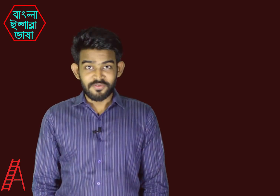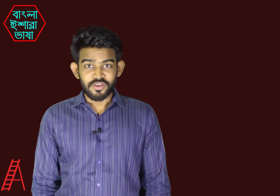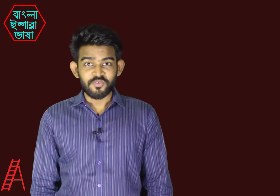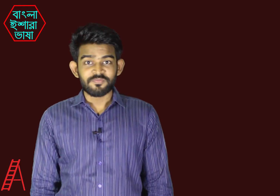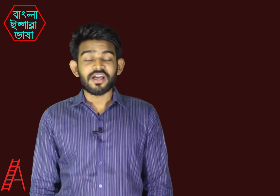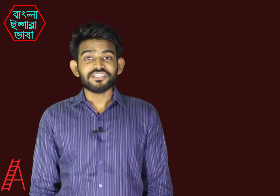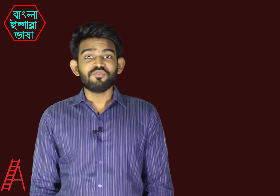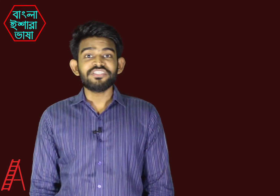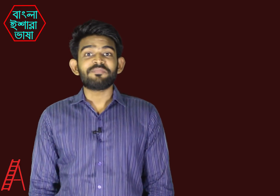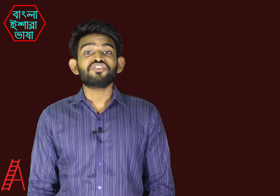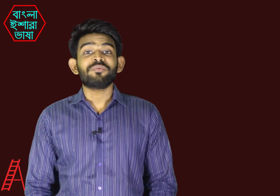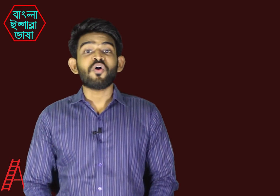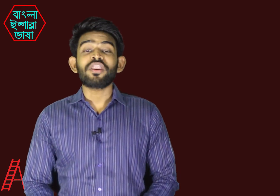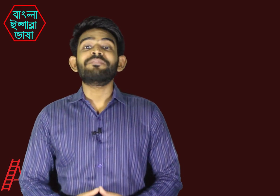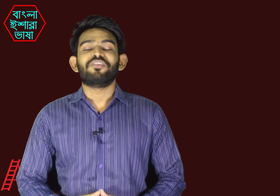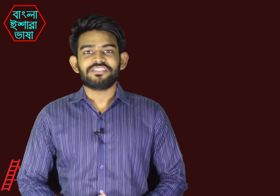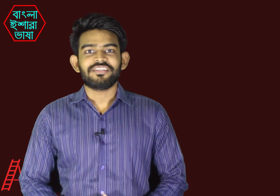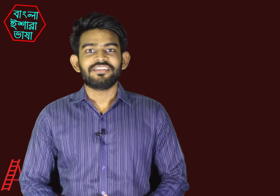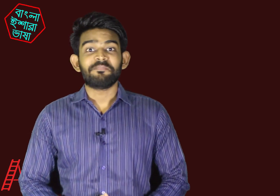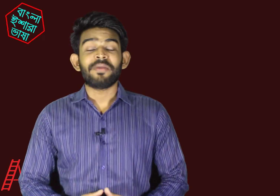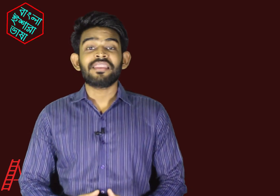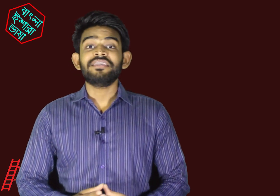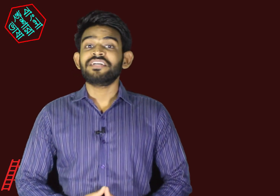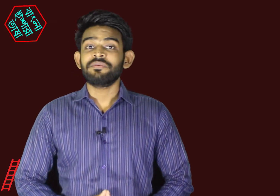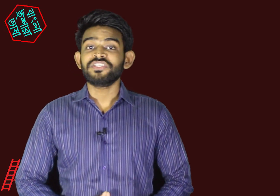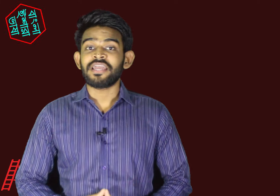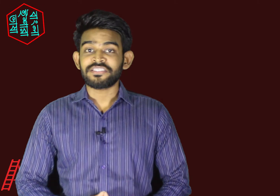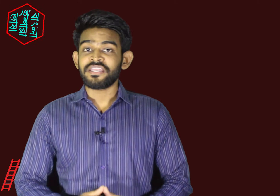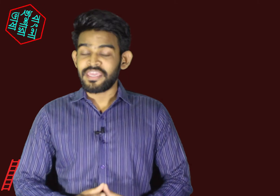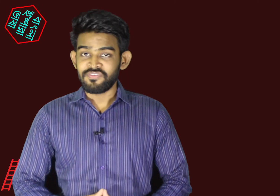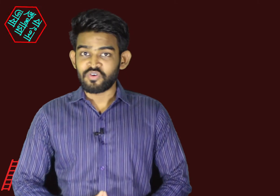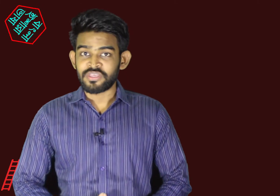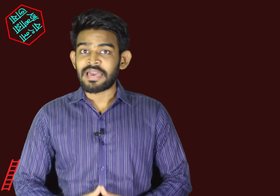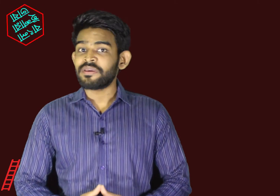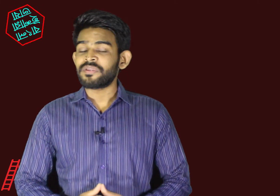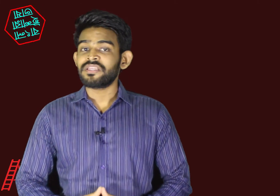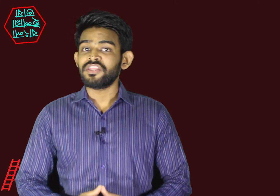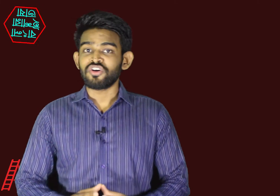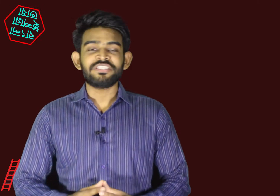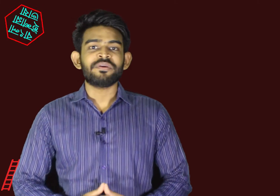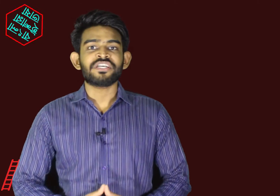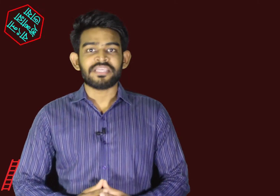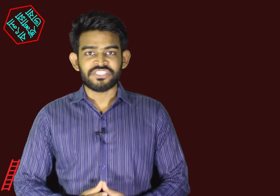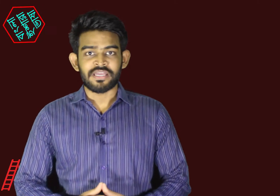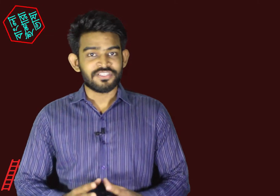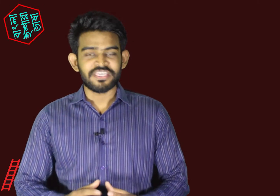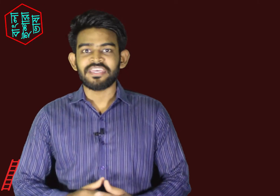আসসালামু আলাইকুম। আশা করছি আপনারা সবাই অনেক ভালো আছেন। বাংলা ইশারা ভাষার আজকের এই ভিডিওতে আমি আপনাদেরকে 10টি পেশার ইশারা শিখিয়ে